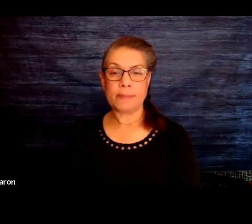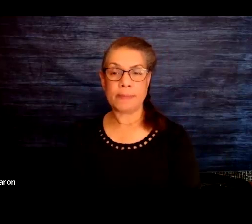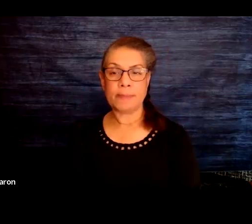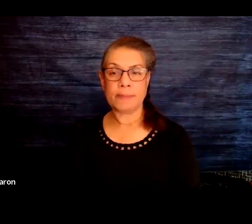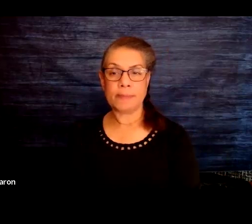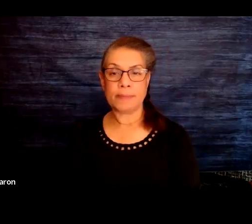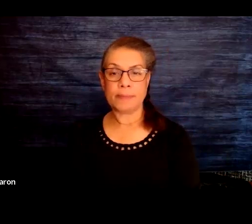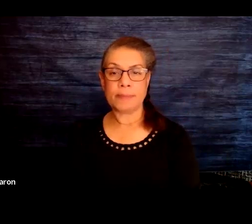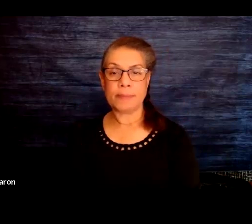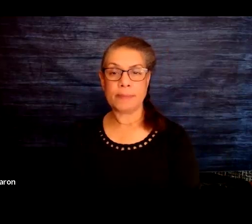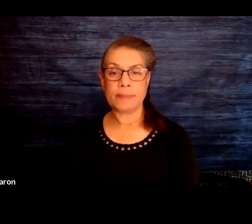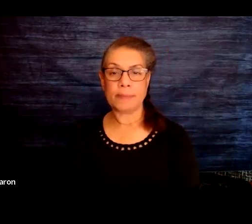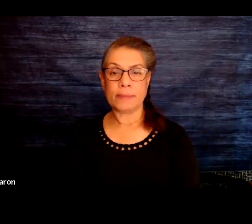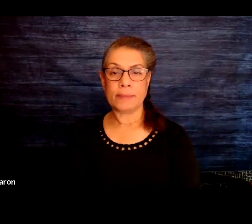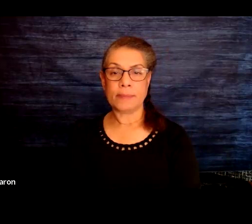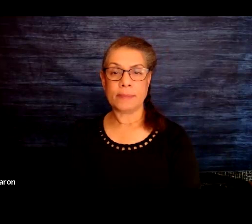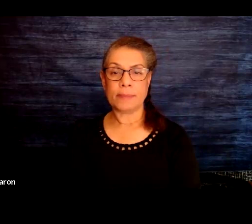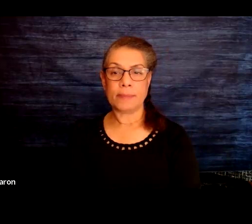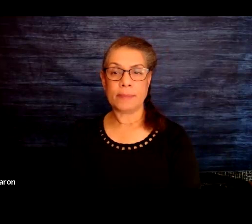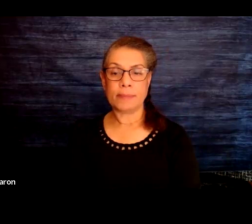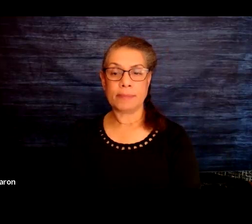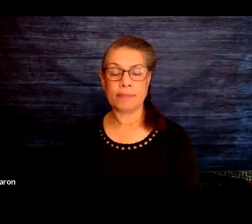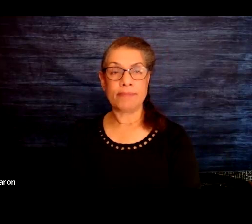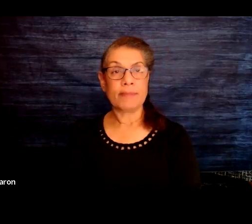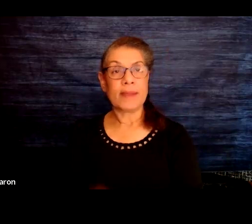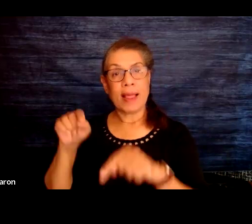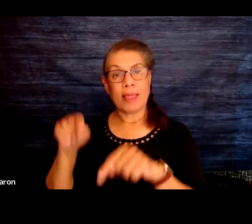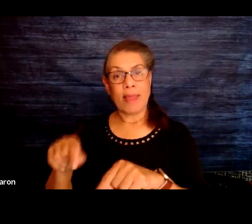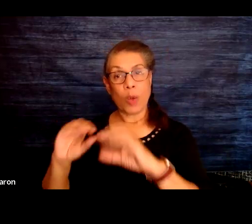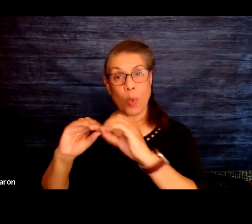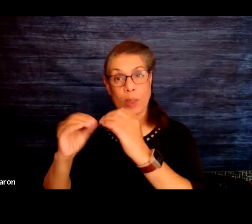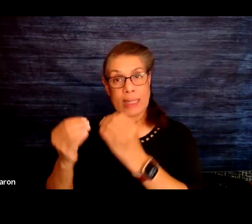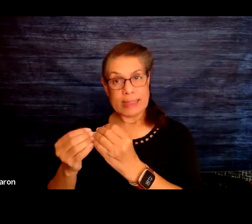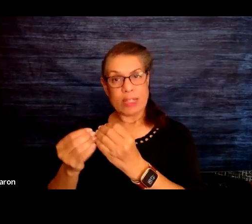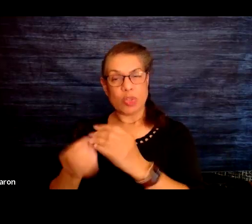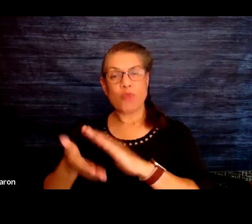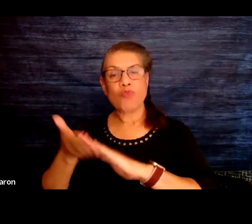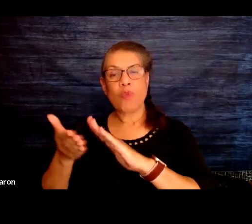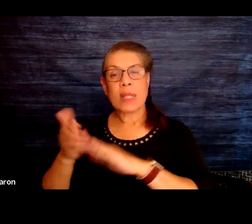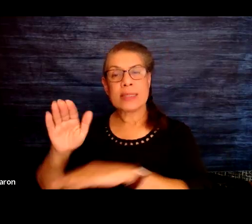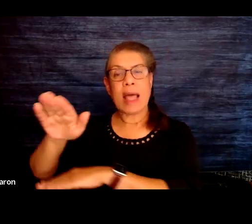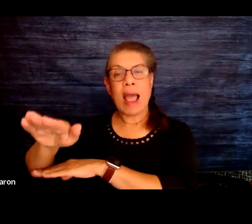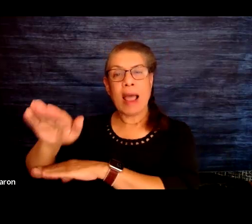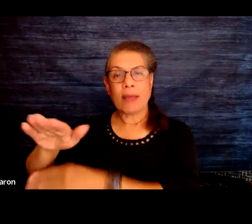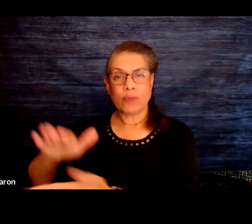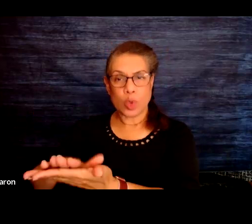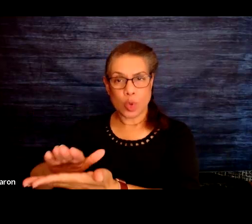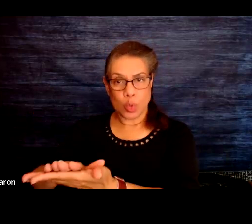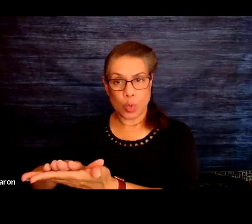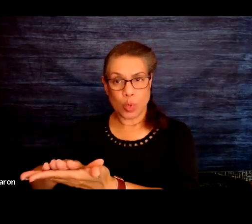horario escolar situada en Roseberry. And it's an after-school organization that